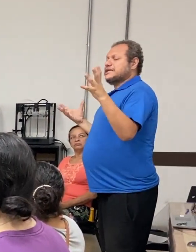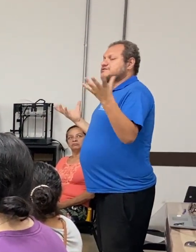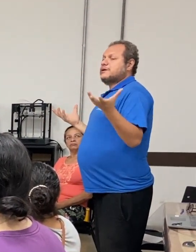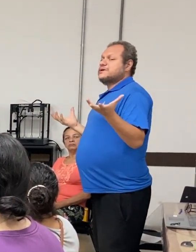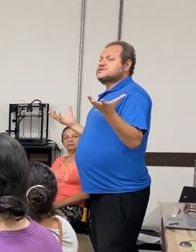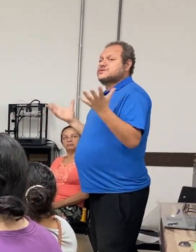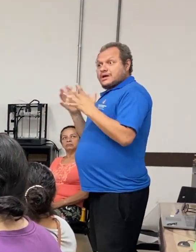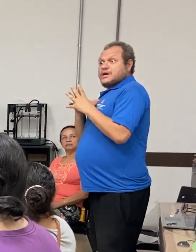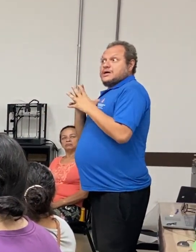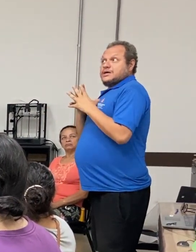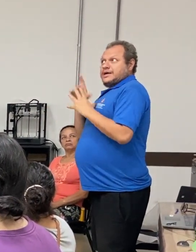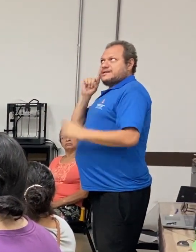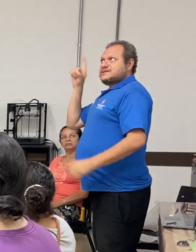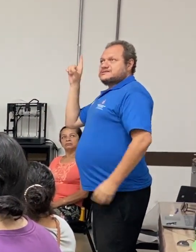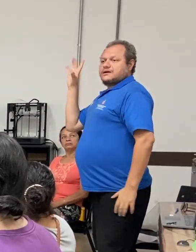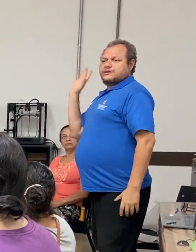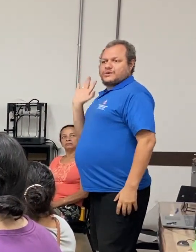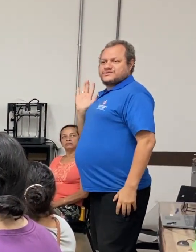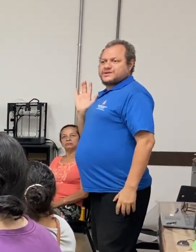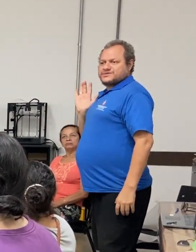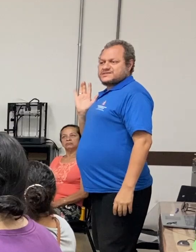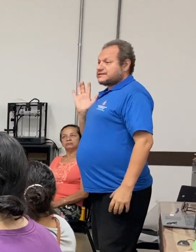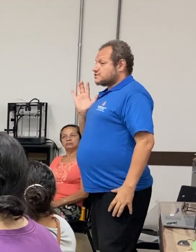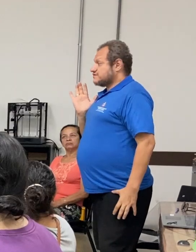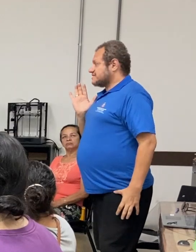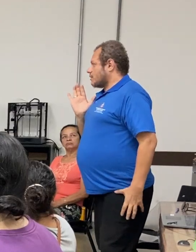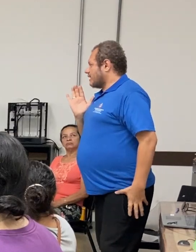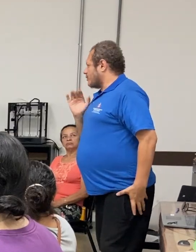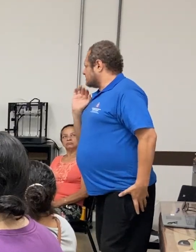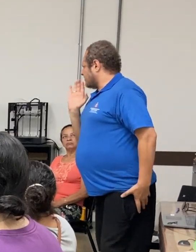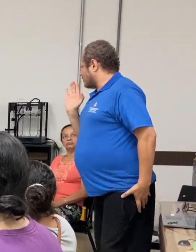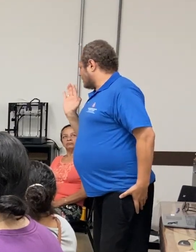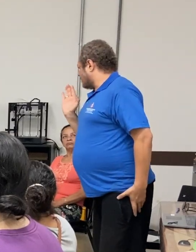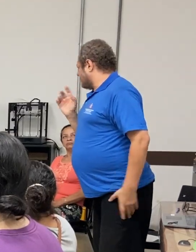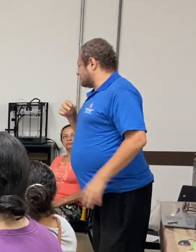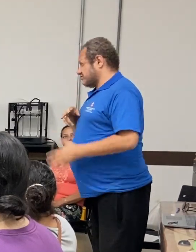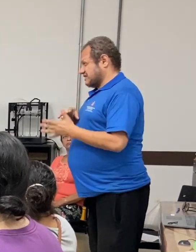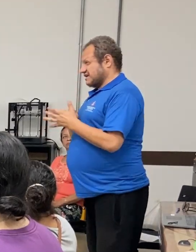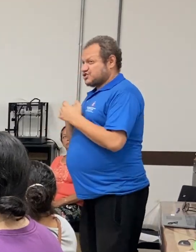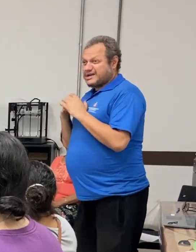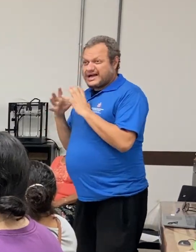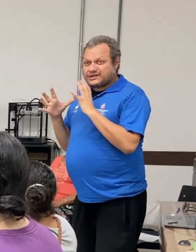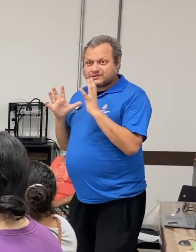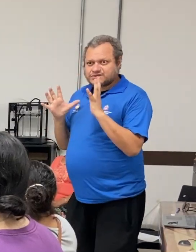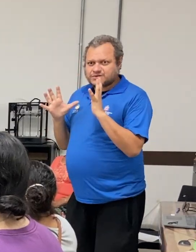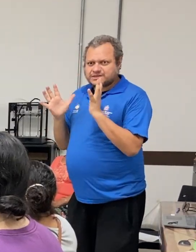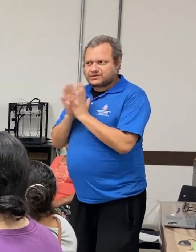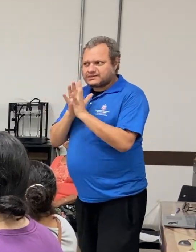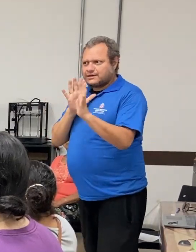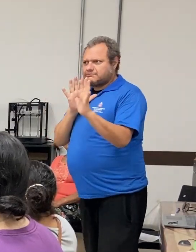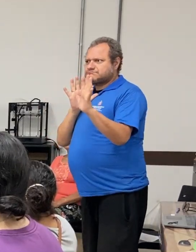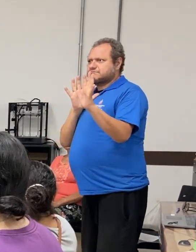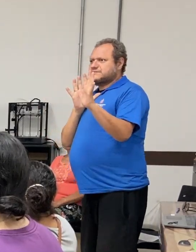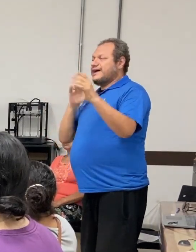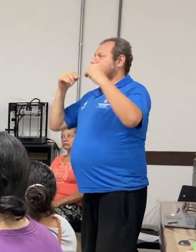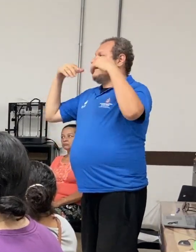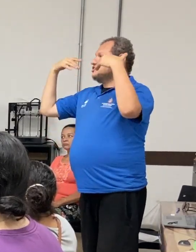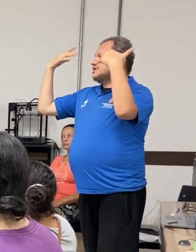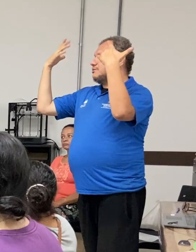eles viam isso? Eles têm segredo com os deuses, né? Então, se você dizer qualquer coisa, falar qualquer coisa, você é castigado e tal, essa coisa toda. Então, né? Tinha um